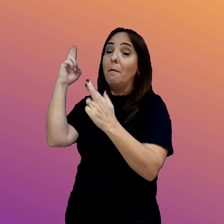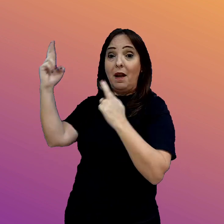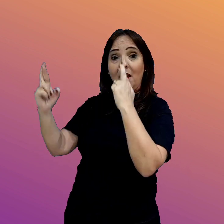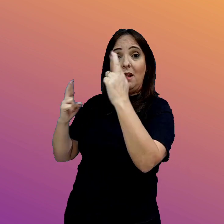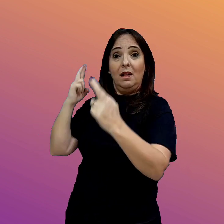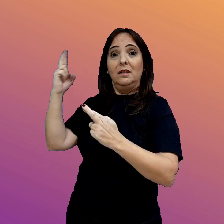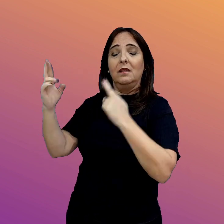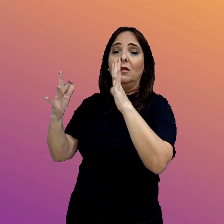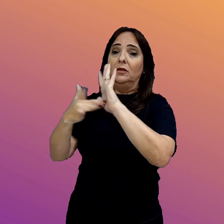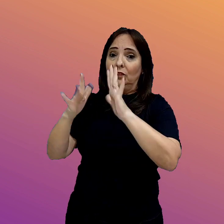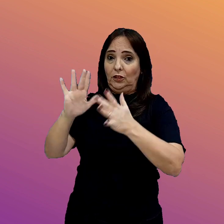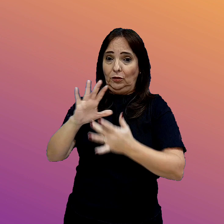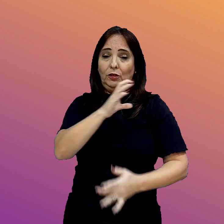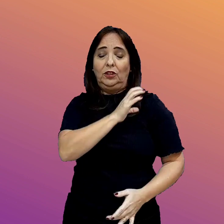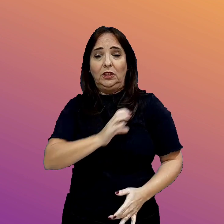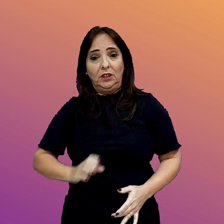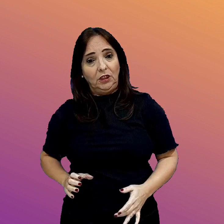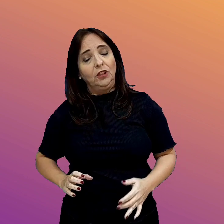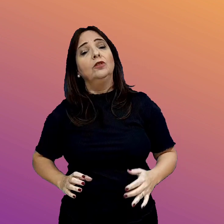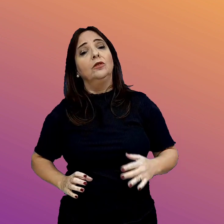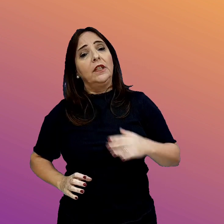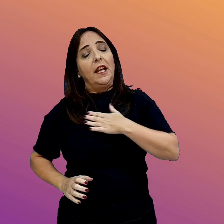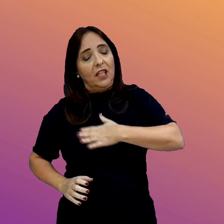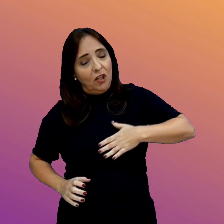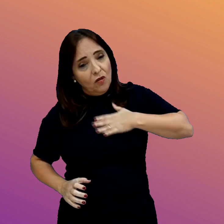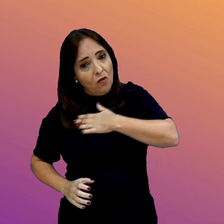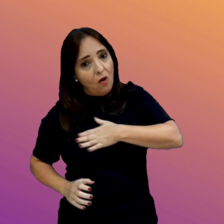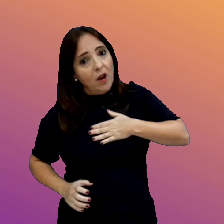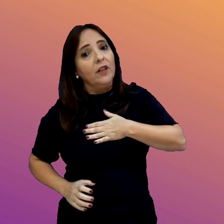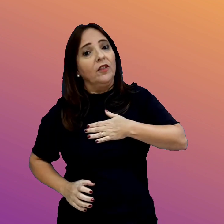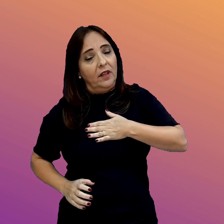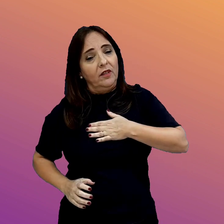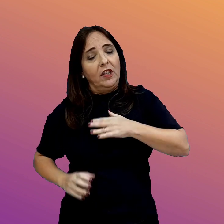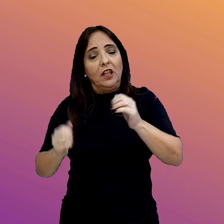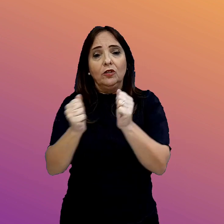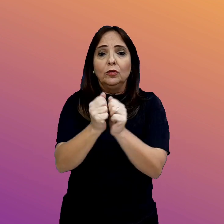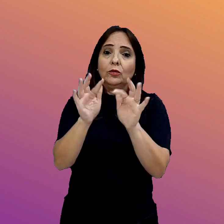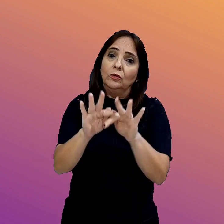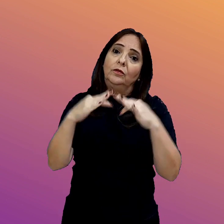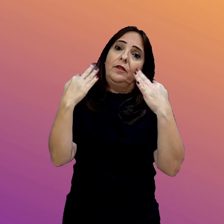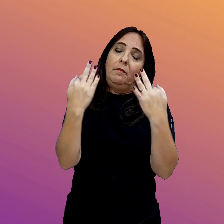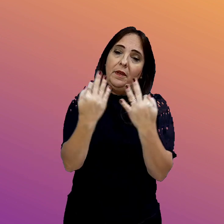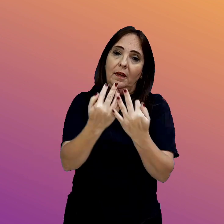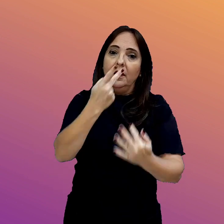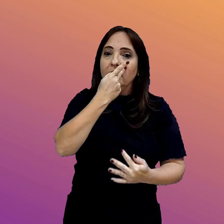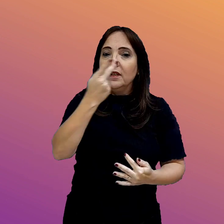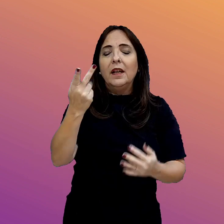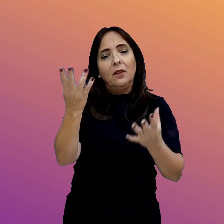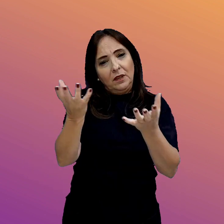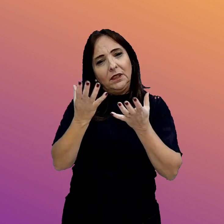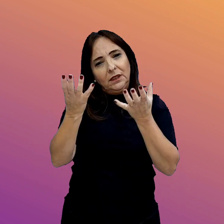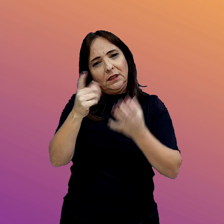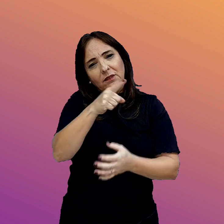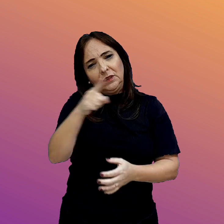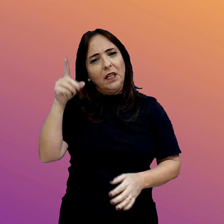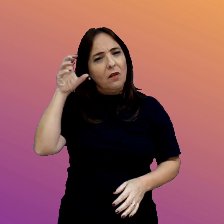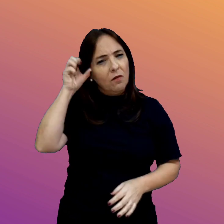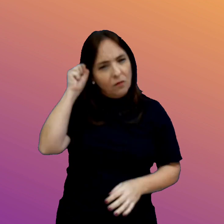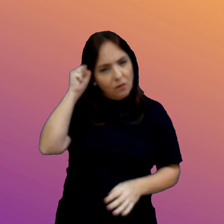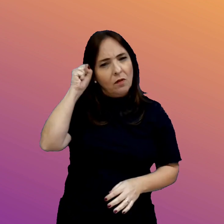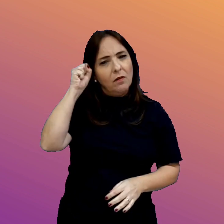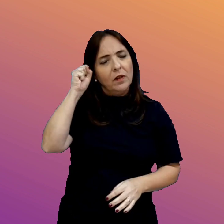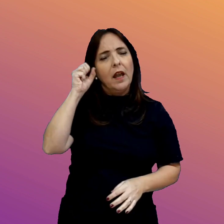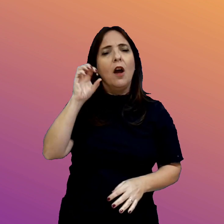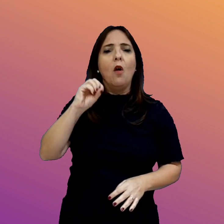Cristo que gosta de estar em família, gosta de visitar as casas. E eu queria que você que nos ouve nesse momento tenha